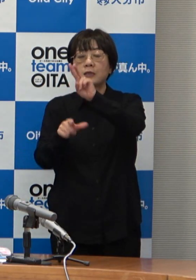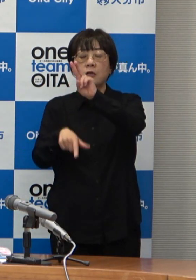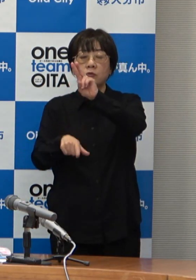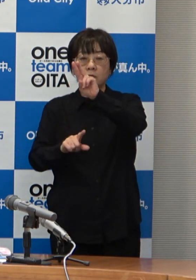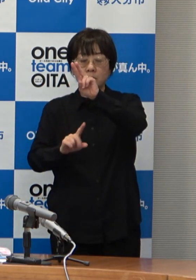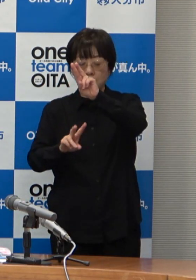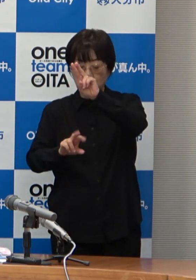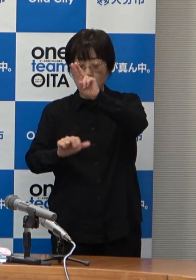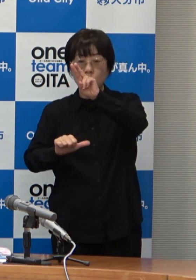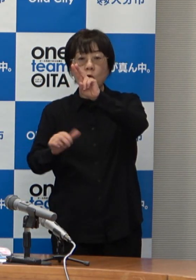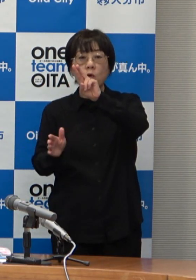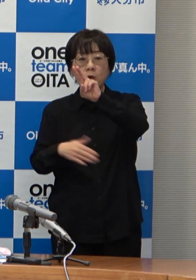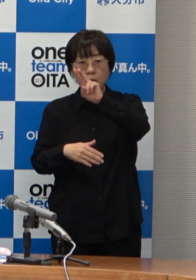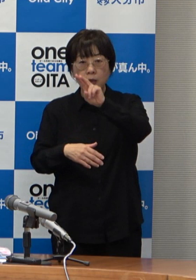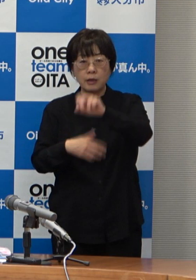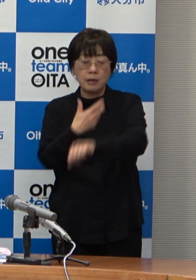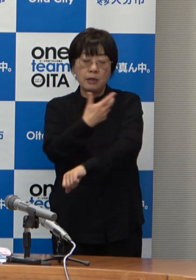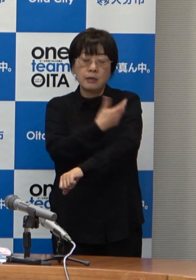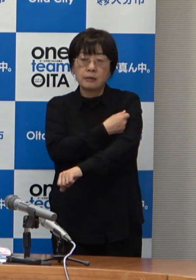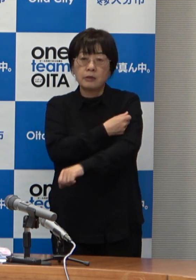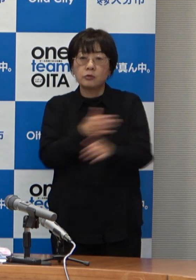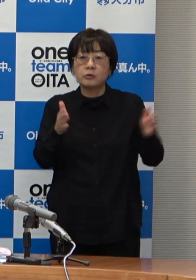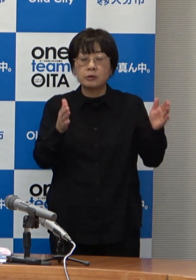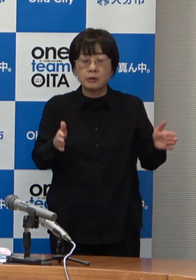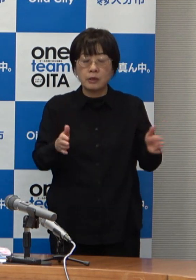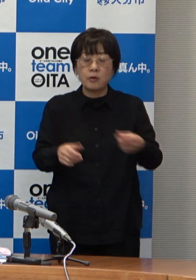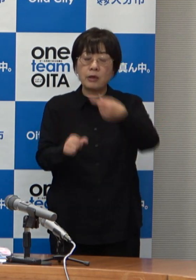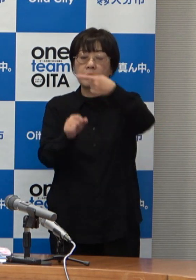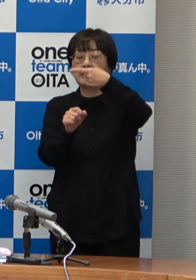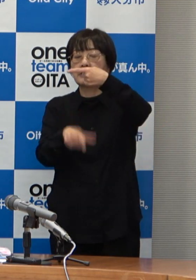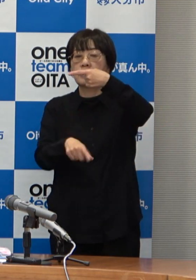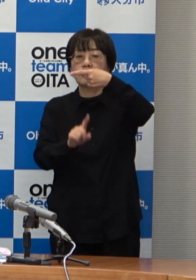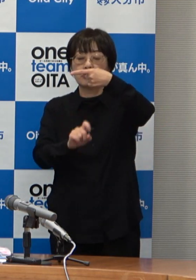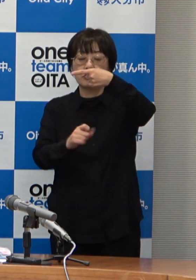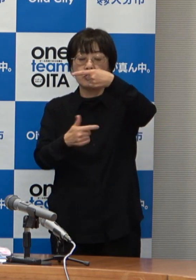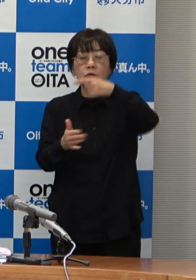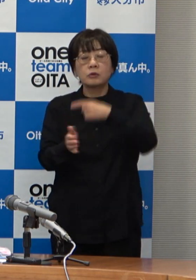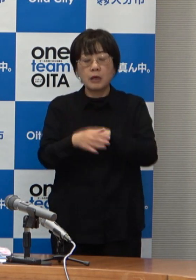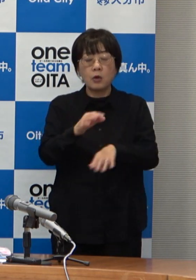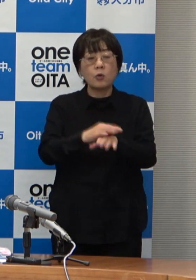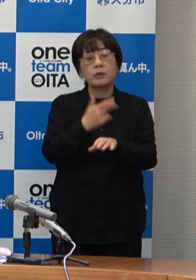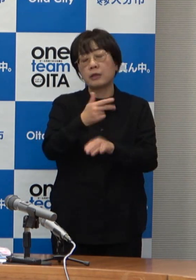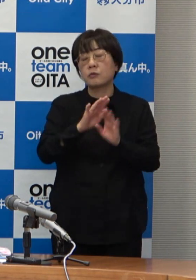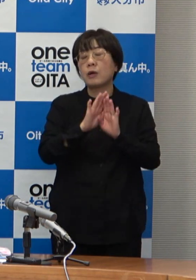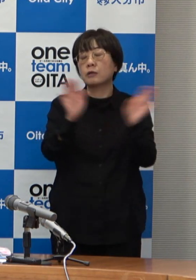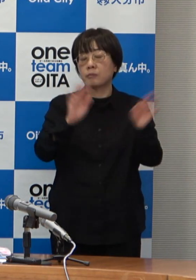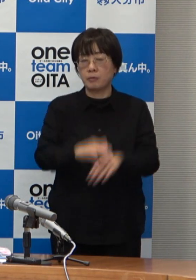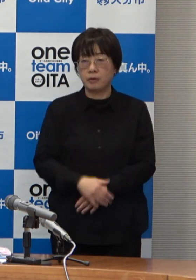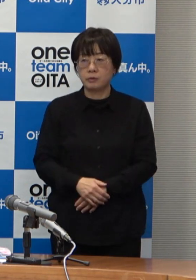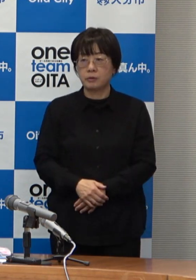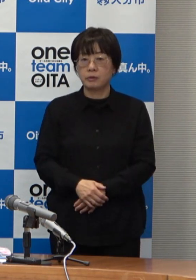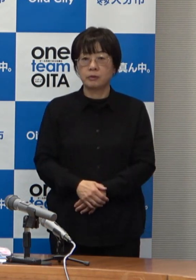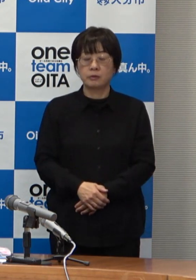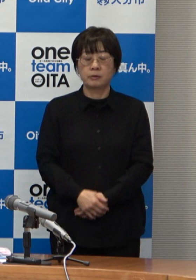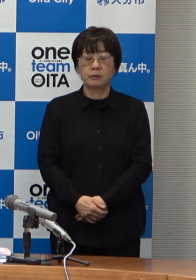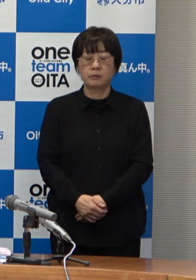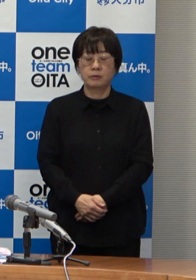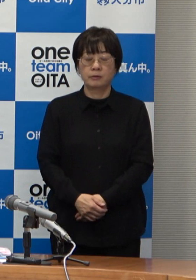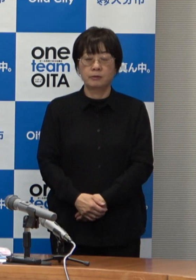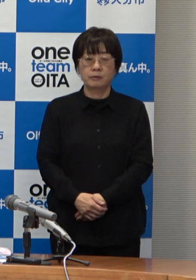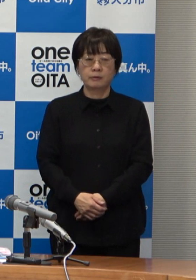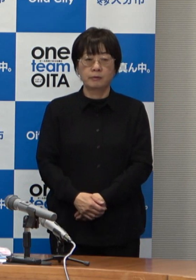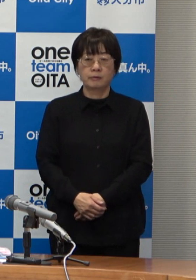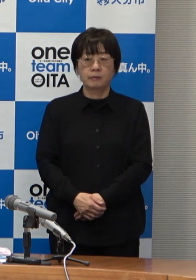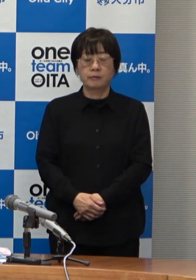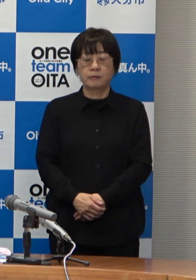接収期間が1月16日から大いしということでほぼほぼ日程が固まり